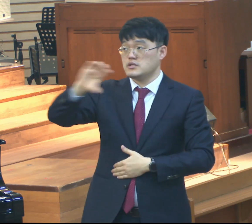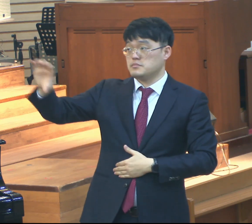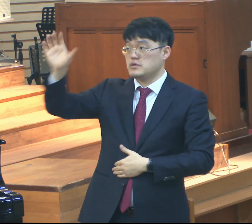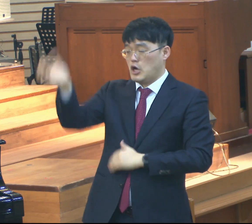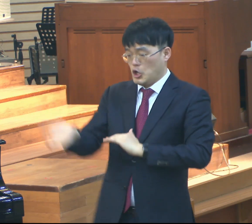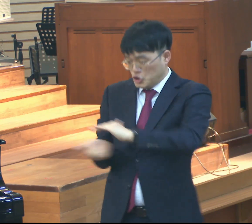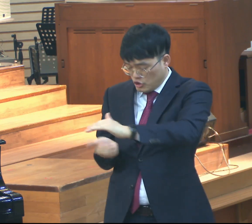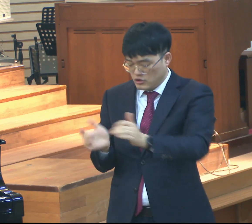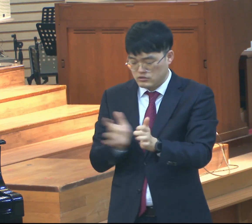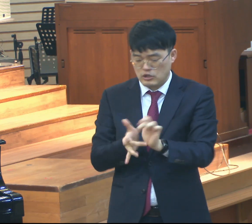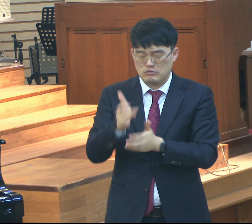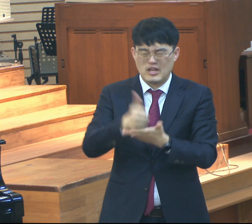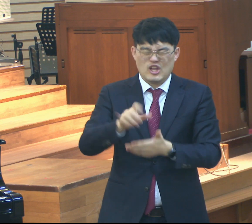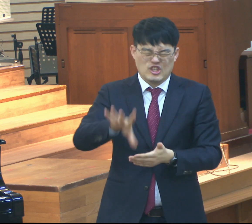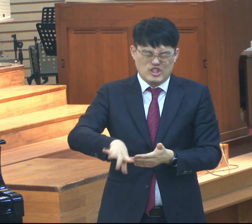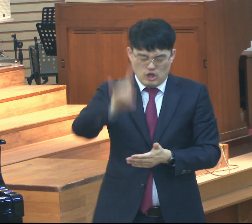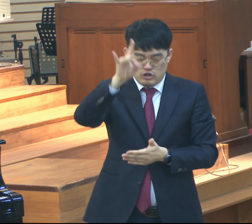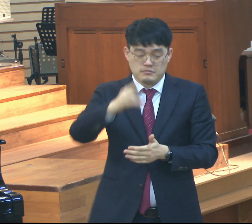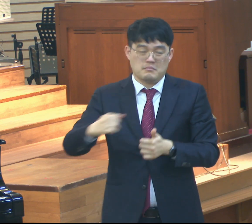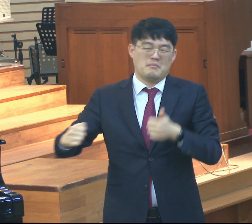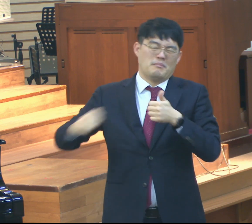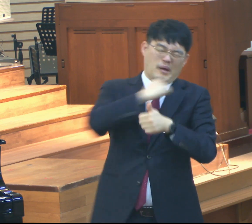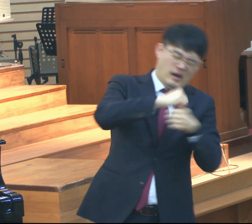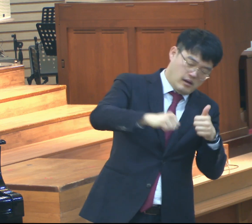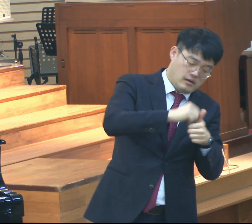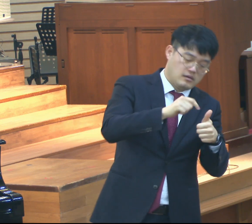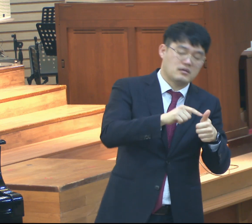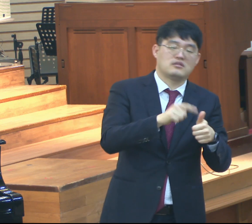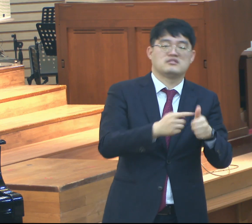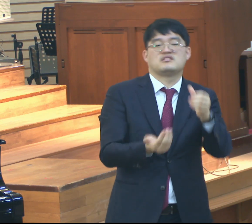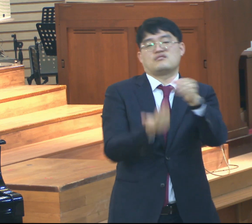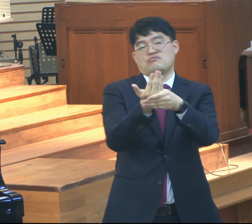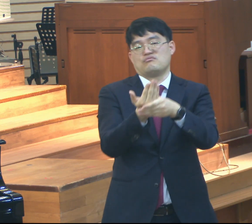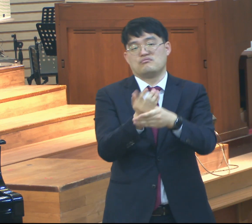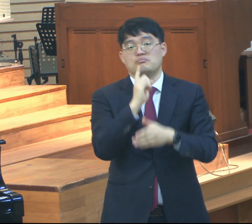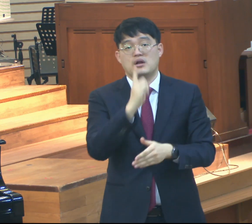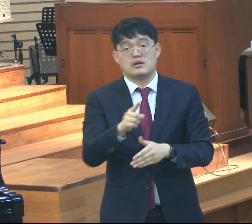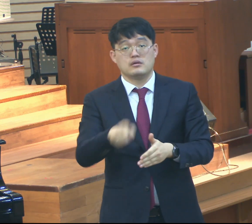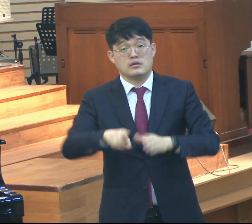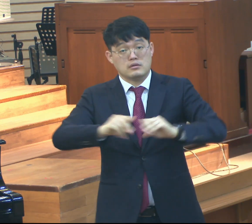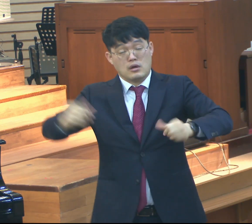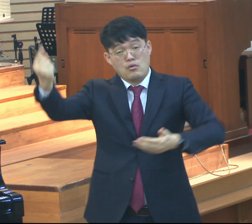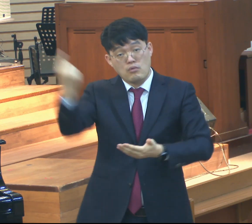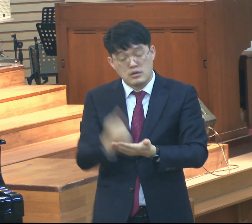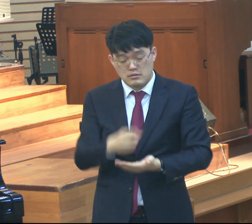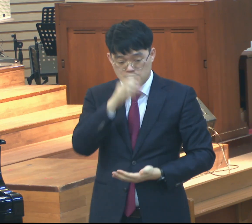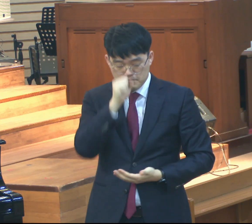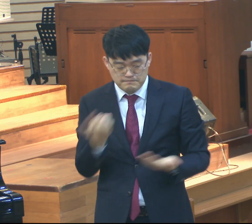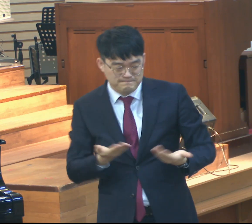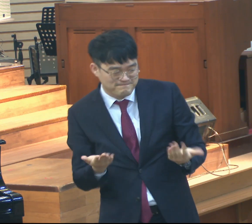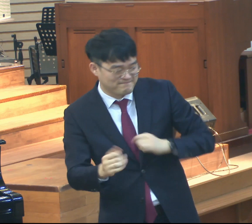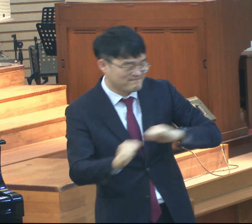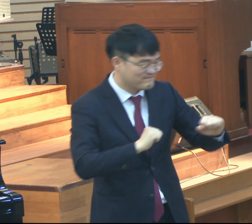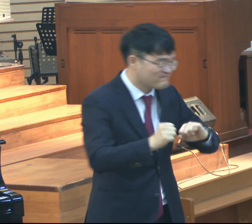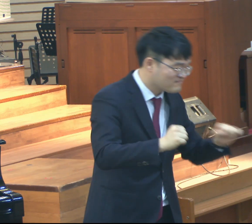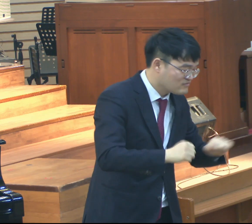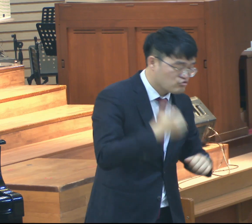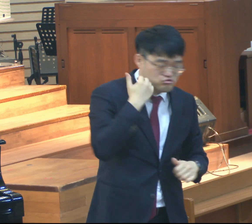예수님께 가해진 첫 번째 폭력이었습니다. 이 땅에 와서 선한 일을 거듭하신 예수님은 누구에게 맞을 일을 한 적이